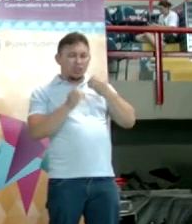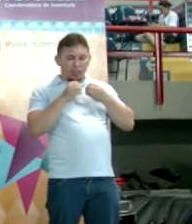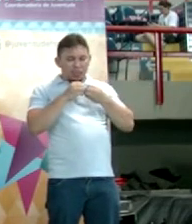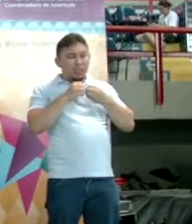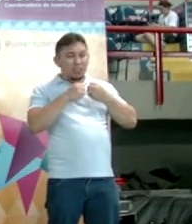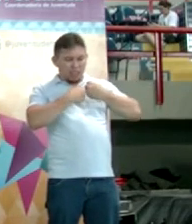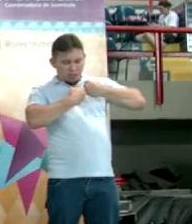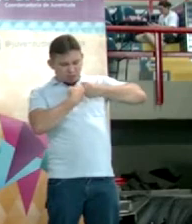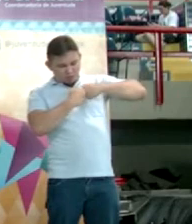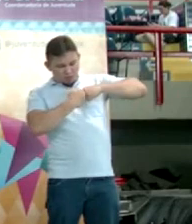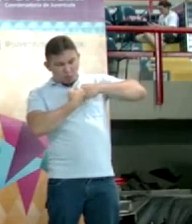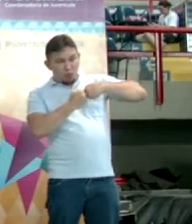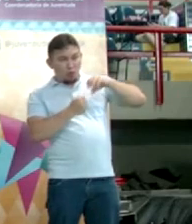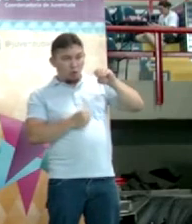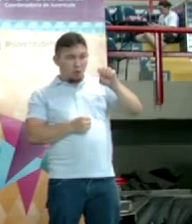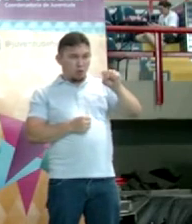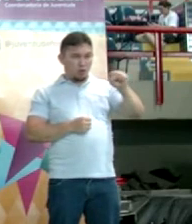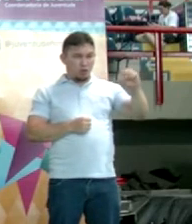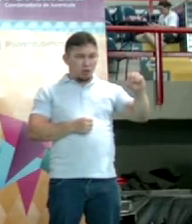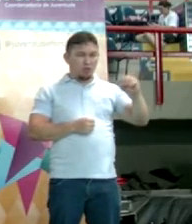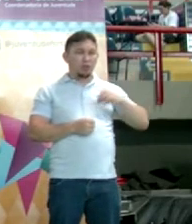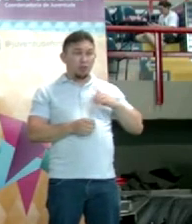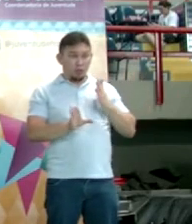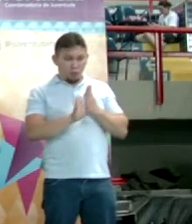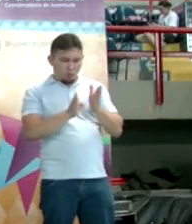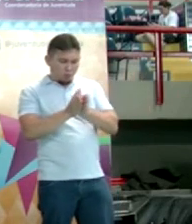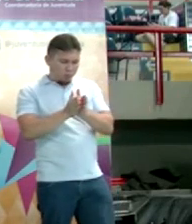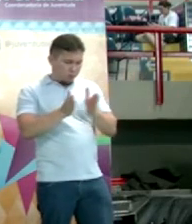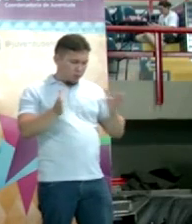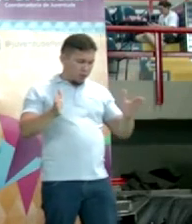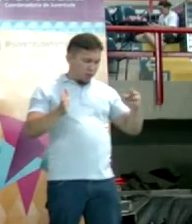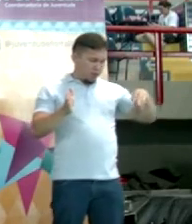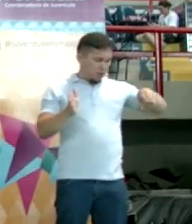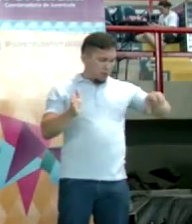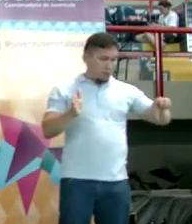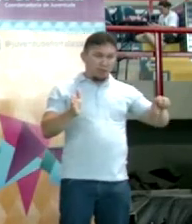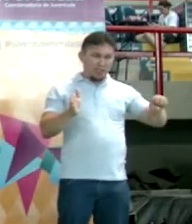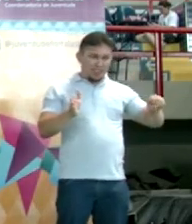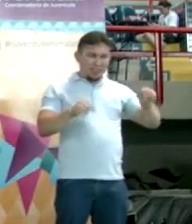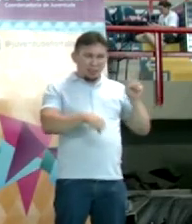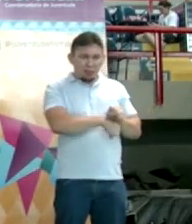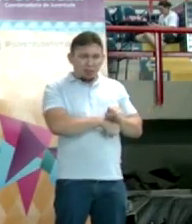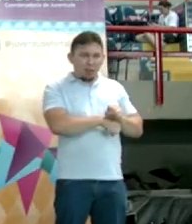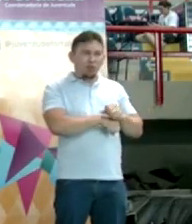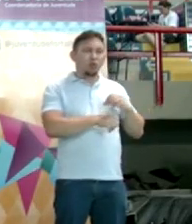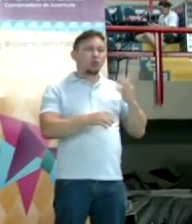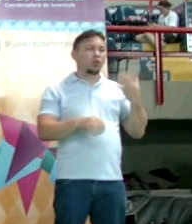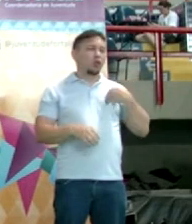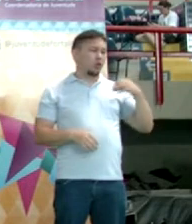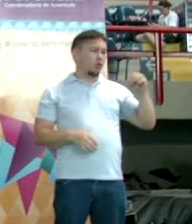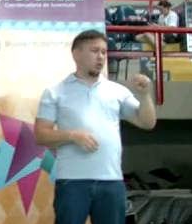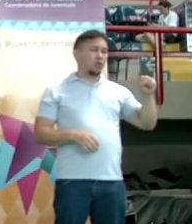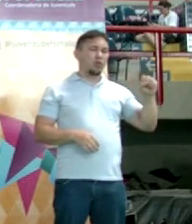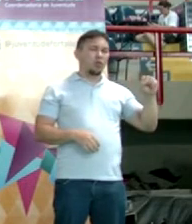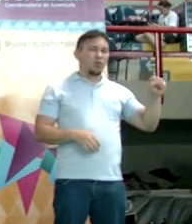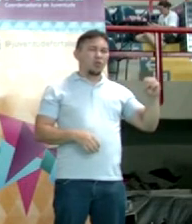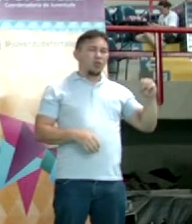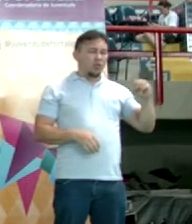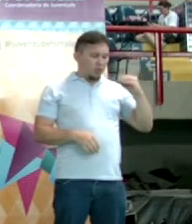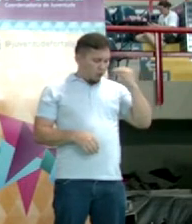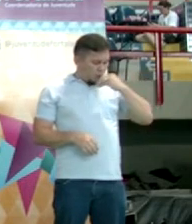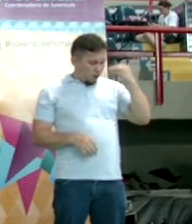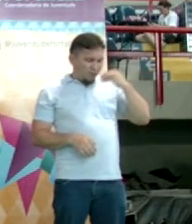forte. Então a mulher, quando ela começa a entrar na menopausa, ela começa a perder densidade óssea. Então ela fica